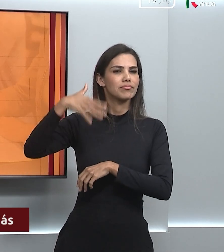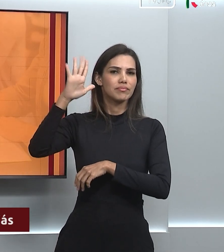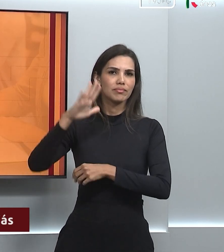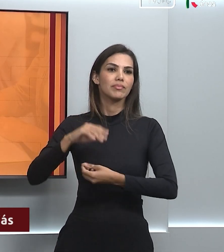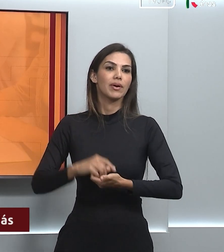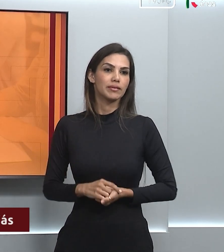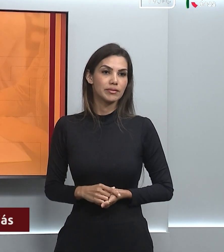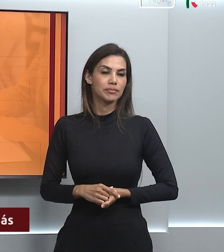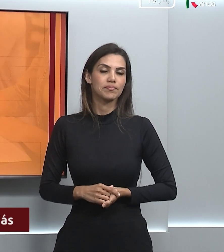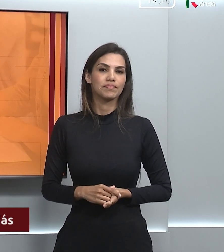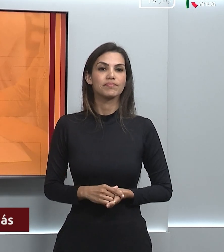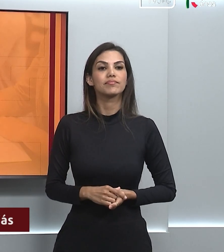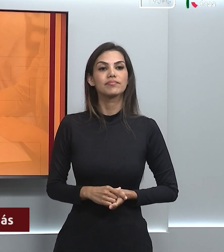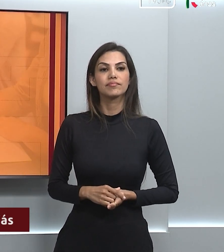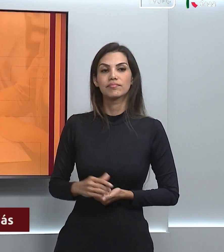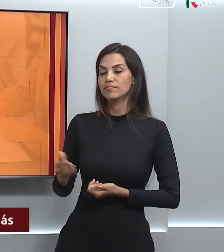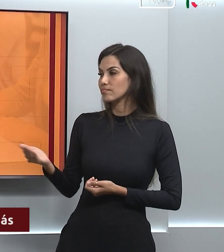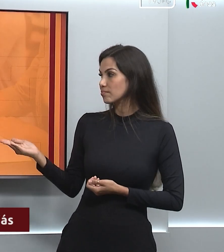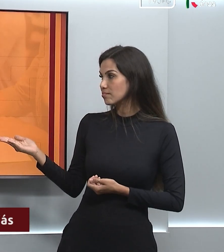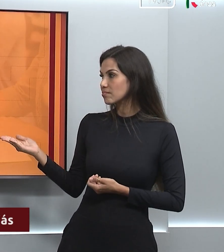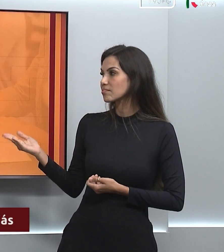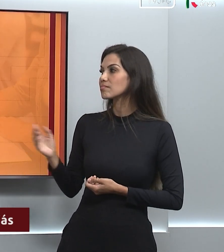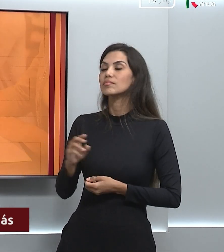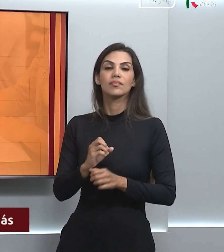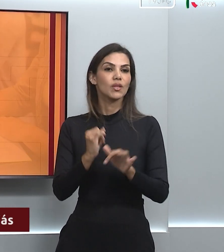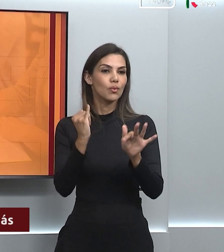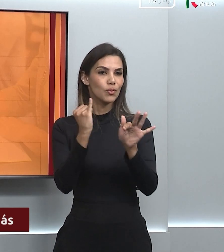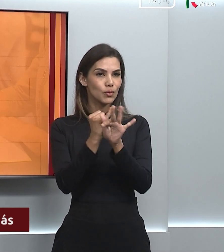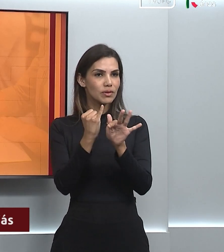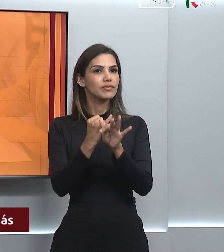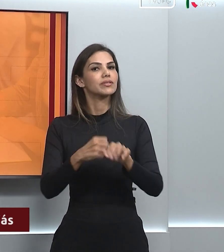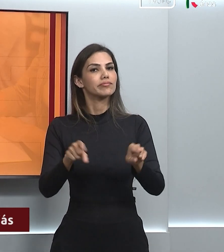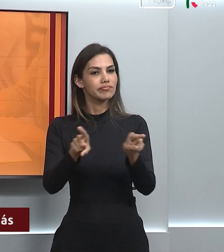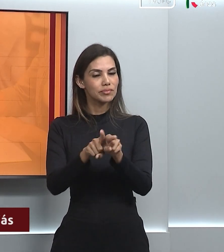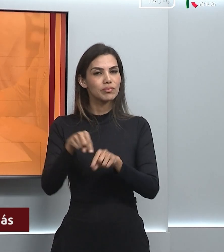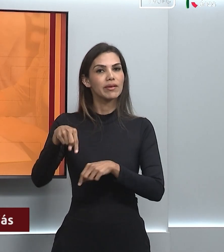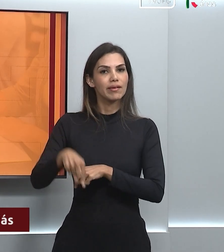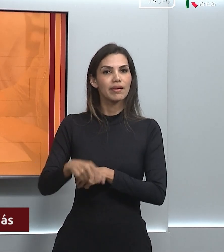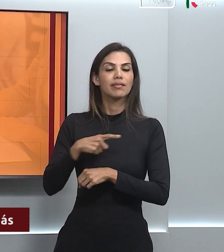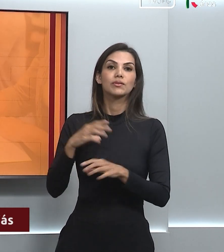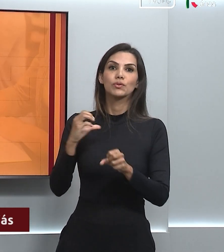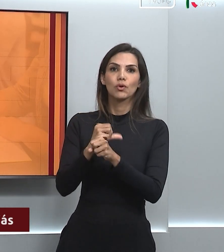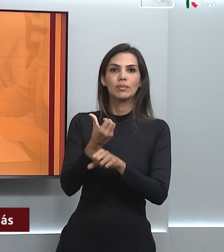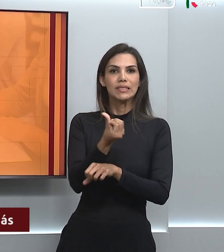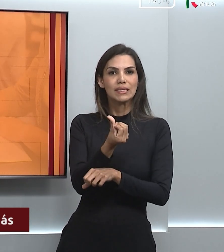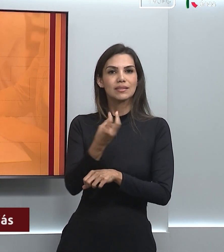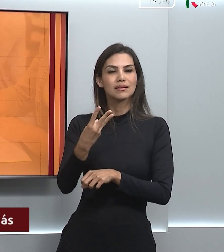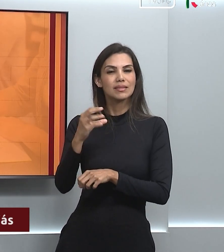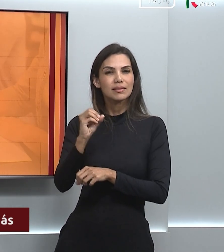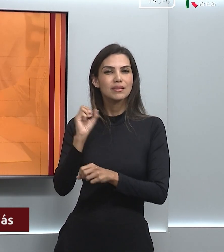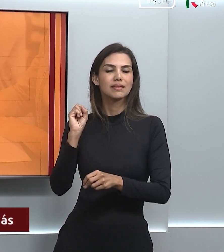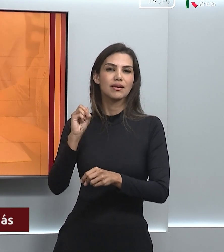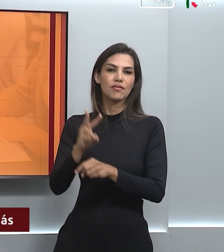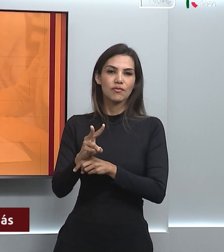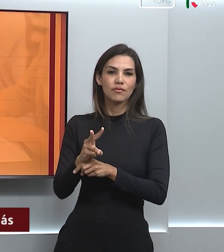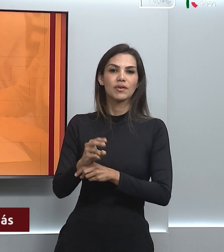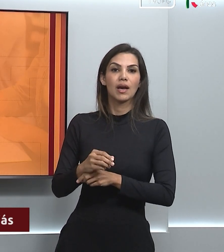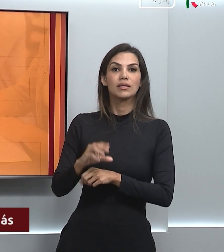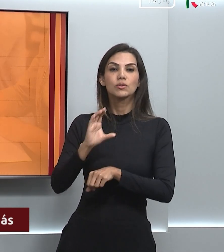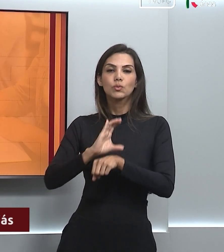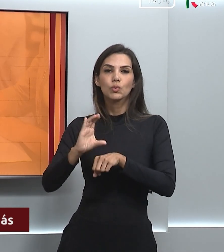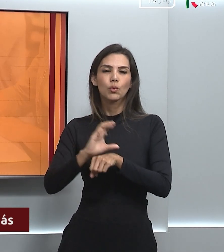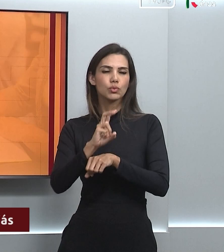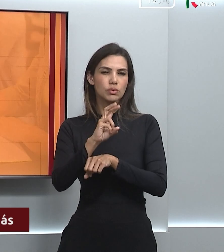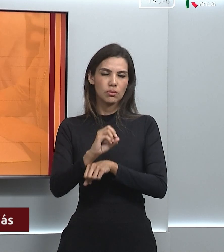opções de graduação. Por fim, o Instituto Federal de Goiás, com 630 vagas para 50